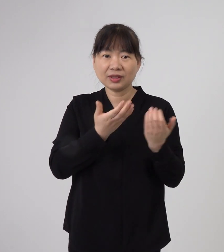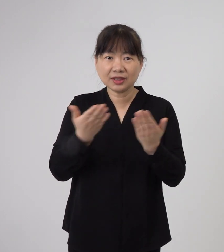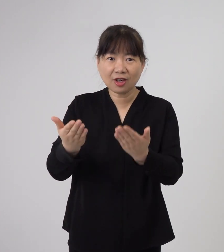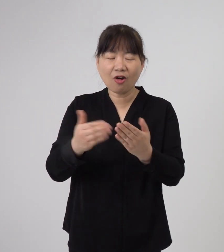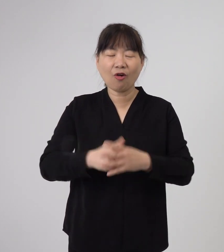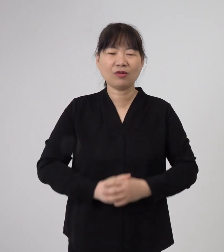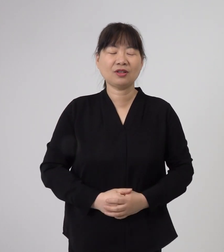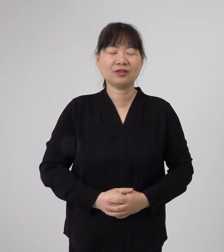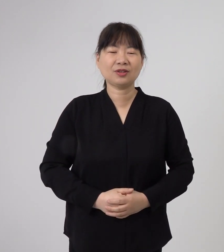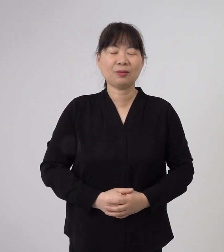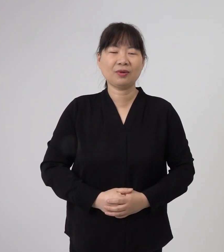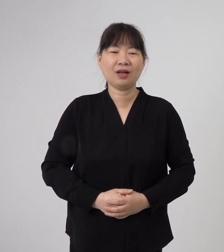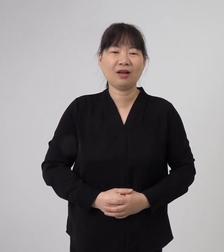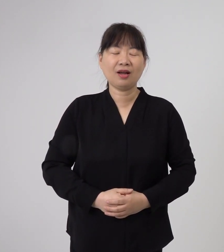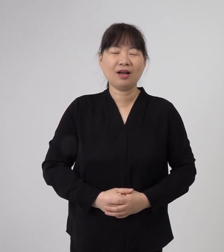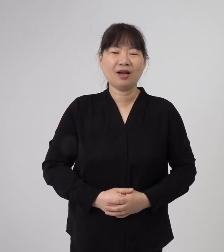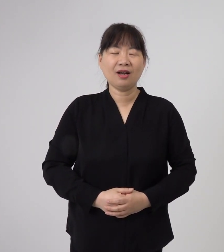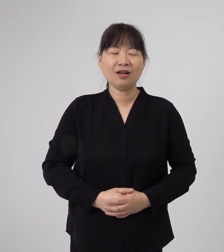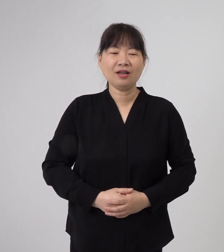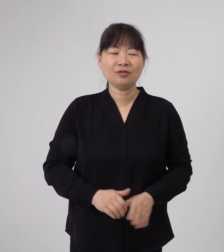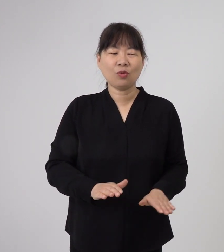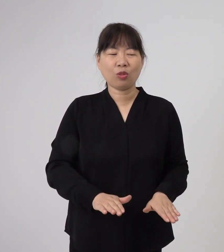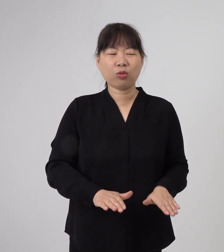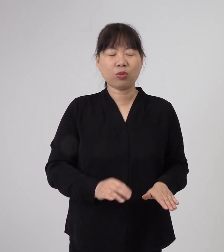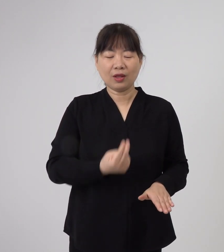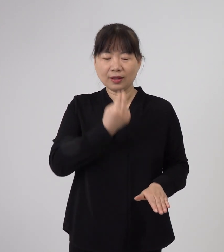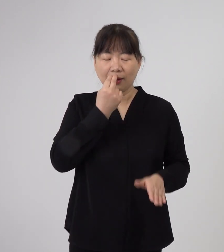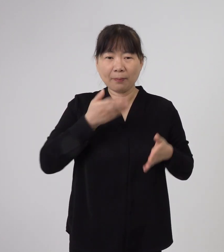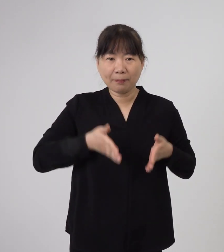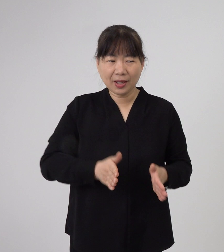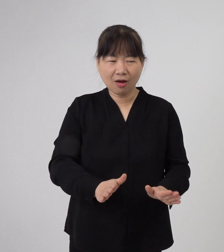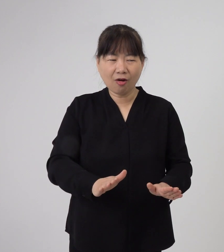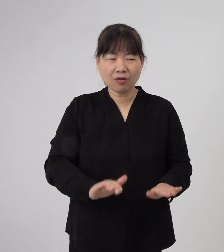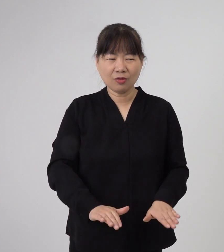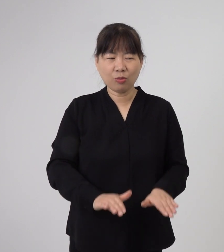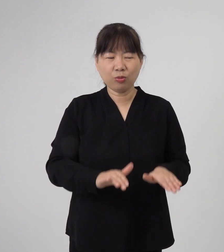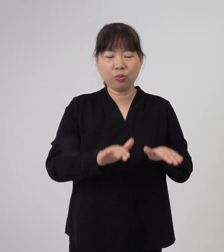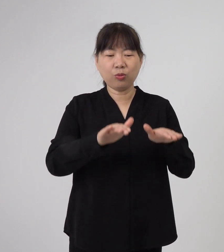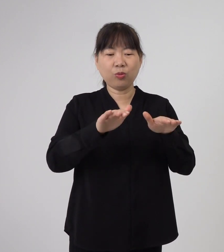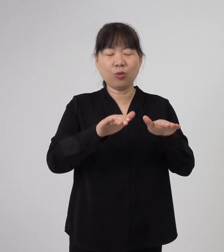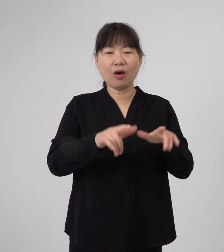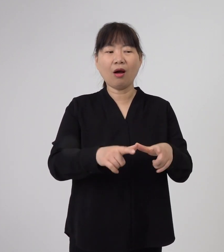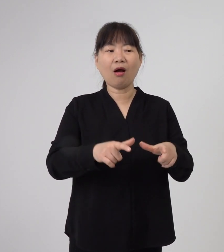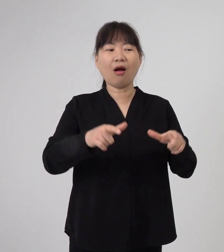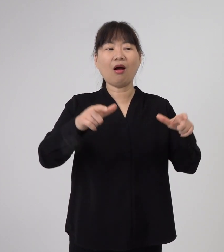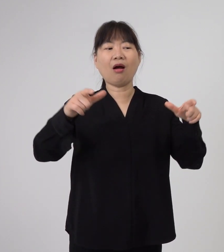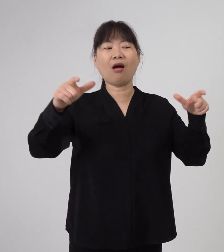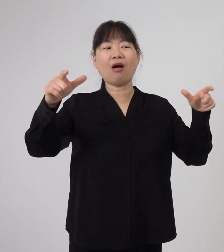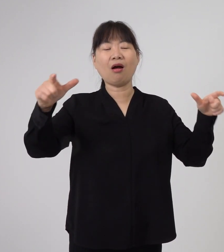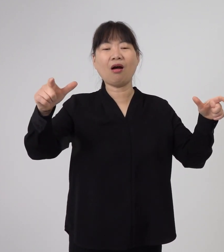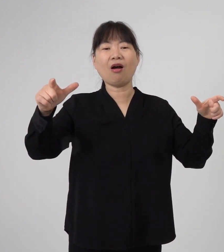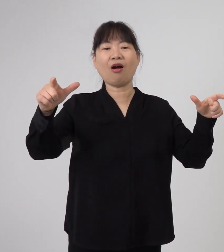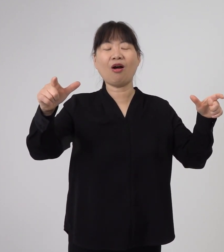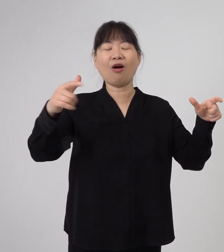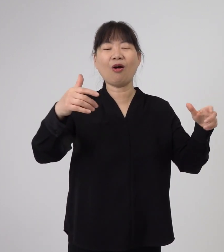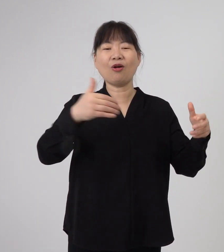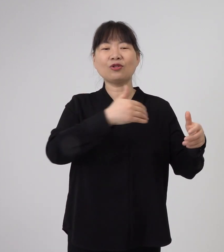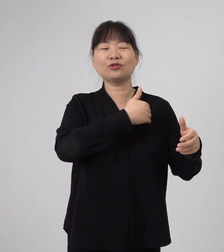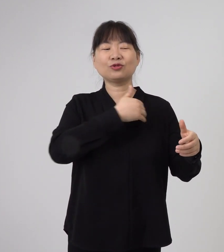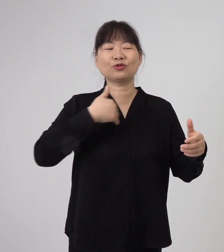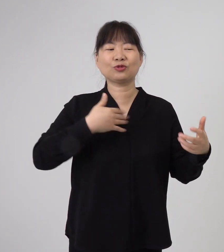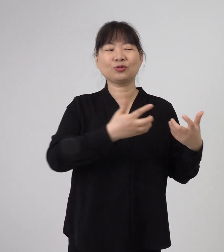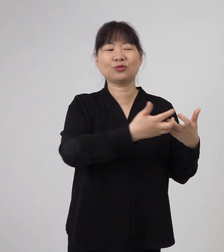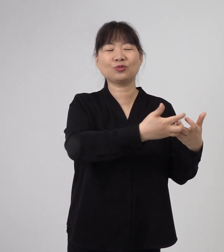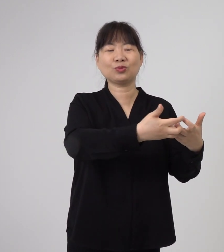생육하고 번성하여 충만하게 되었다. 여러분, 근데 이거 어디서 많이 듣던 표현 아니에요? 어디서 들었어요?